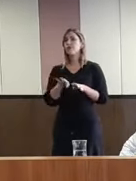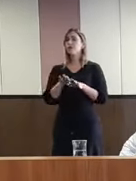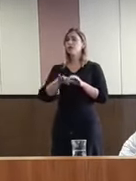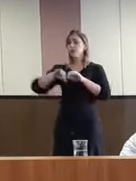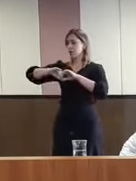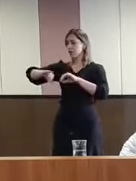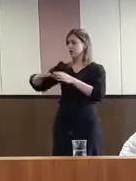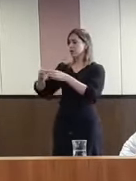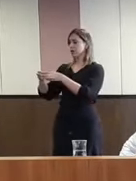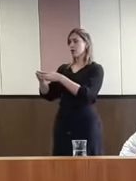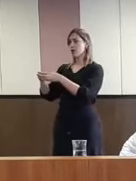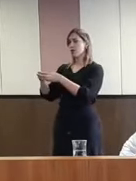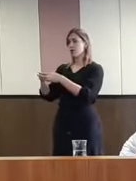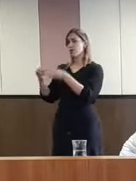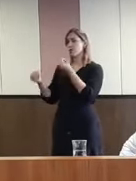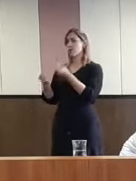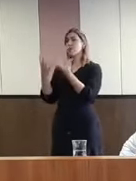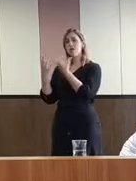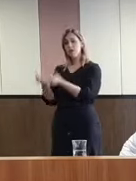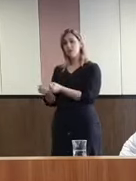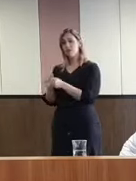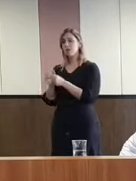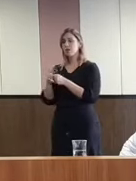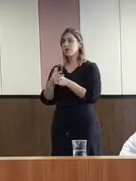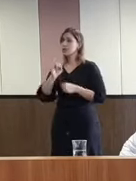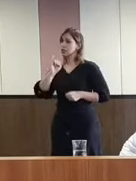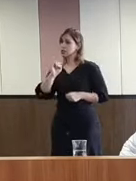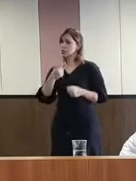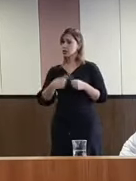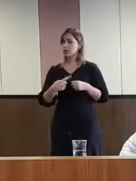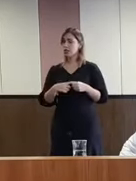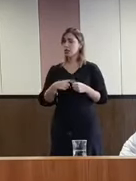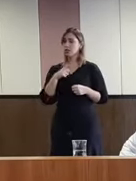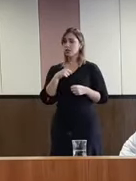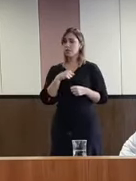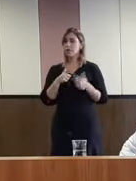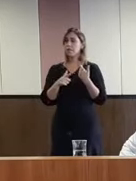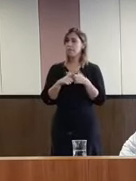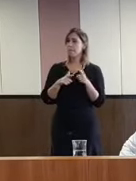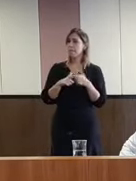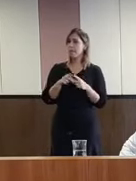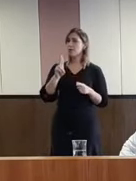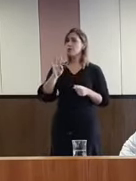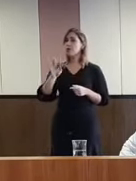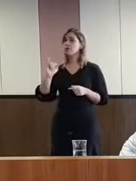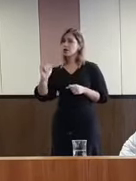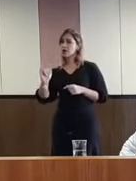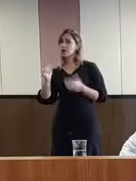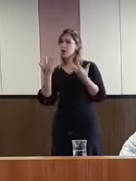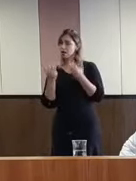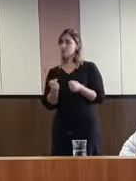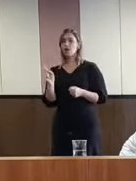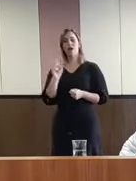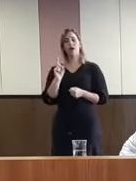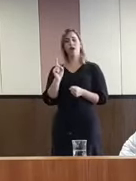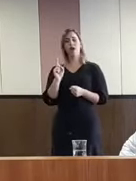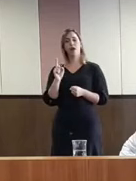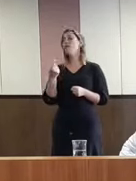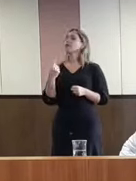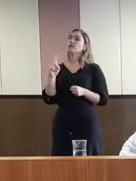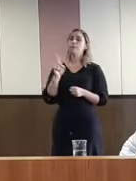atender coronavírus. Então, Cáceres, se tiver muito caso, não vai ser as unidades de terapia intensiva de Cáceres que vai atender esse paciente. Nós vamos